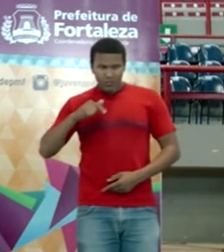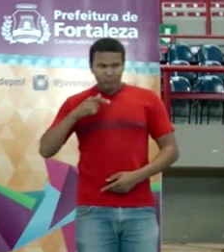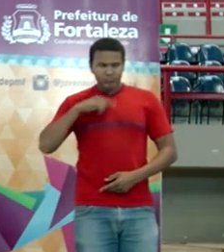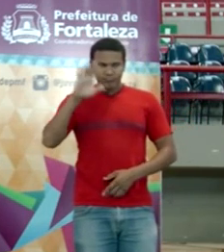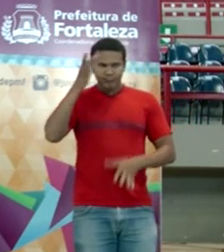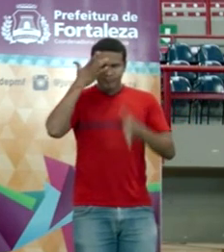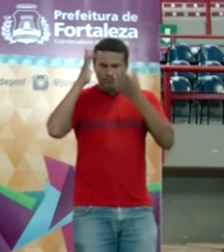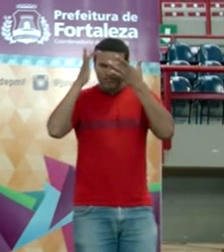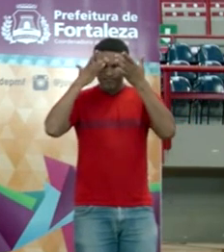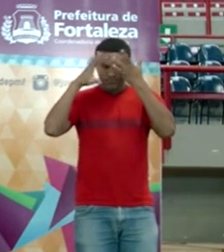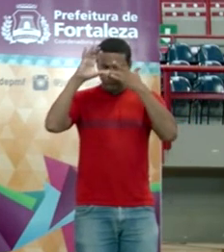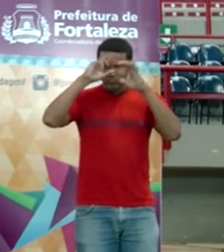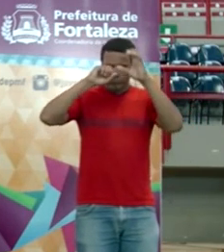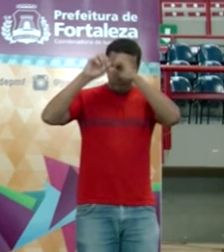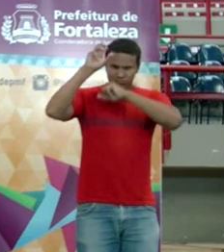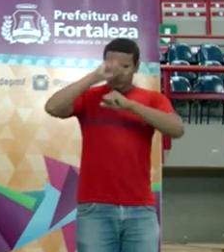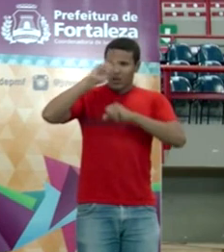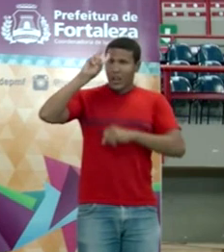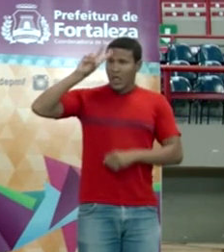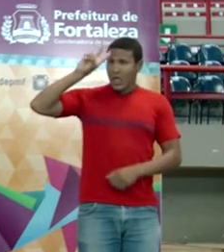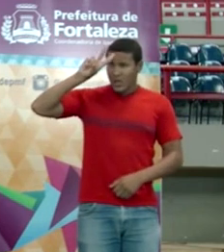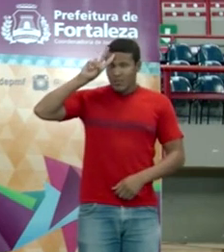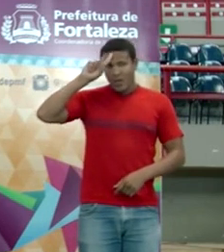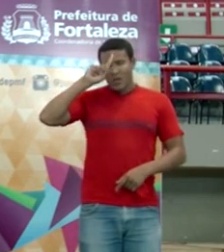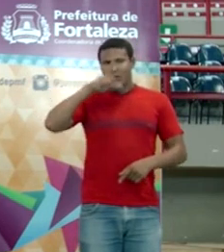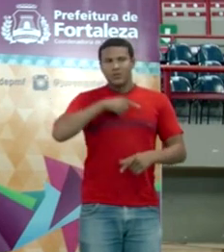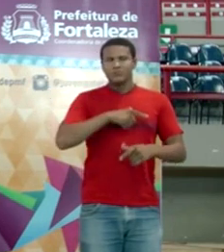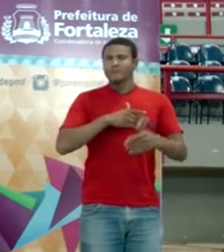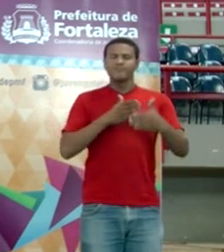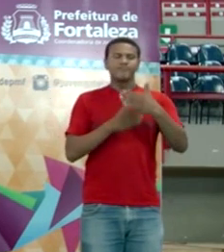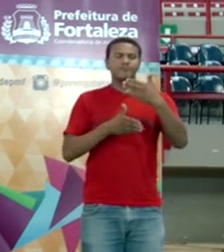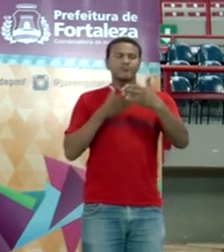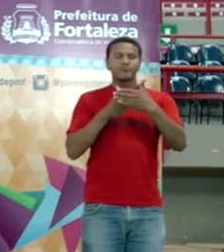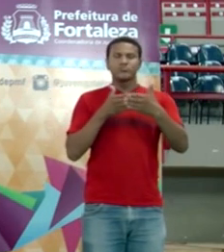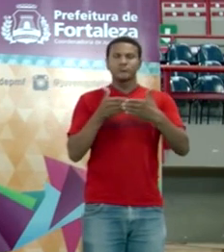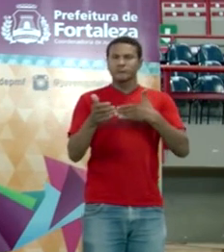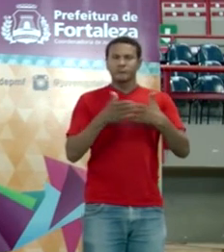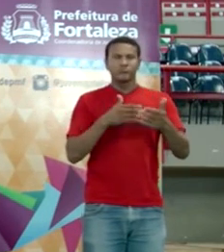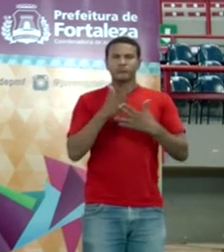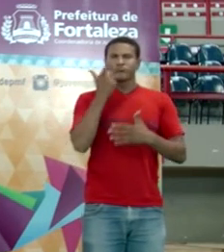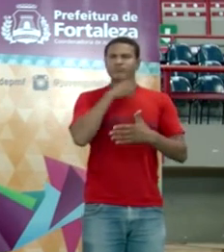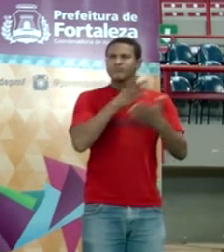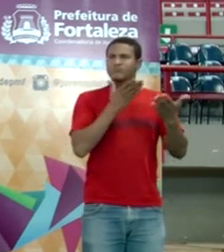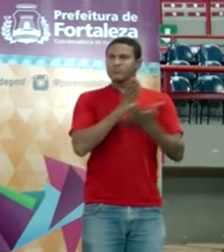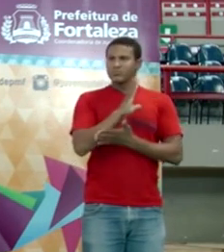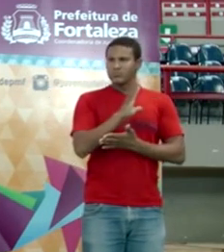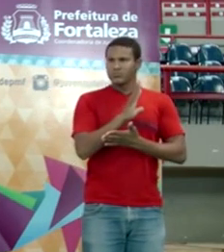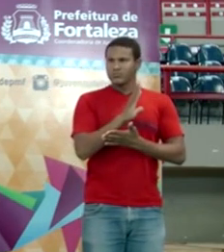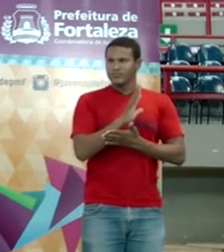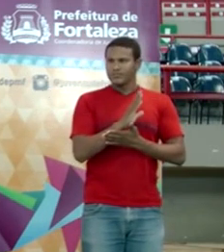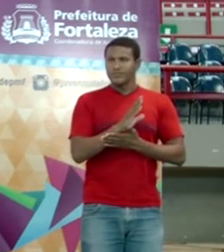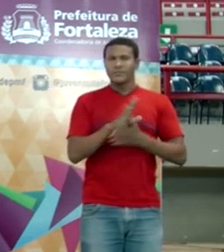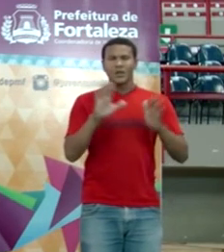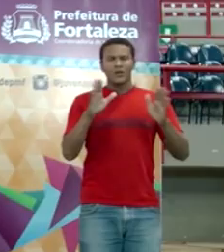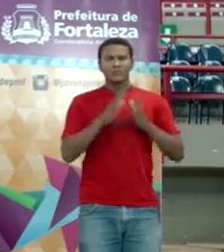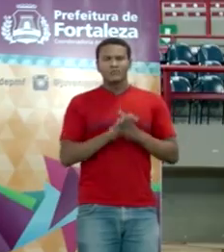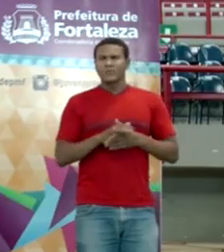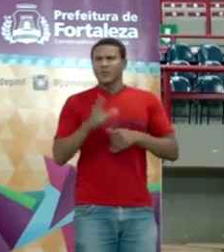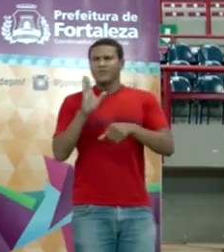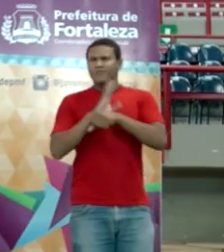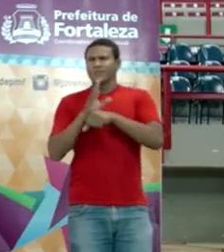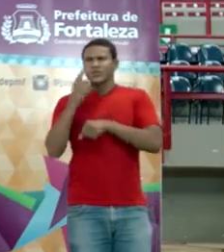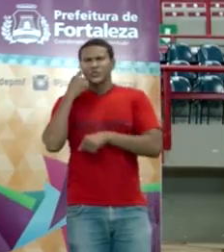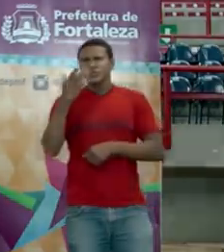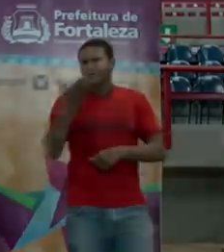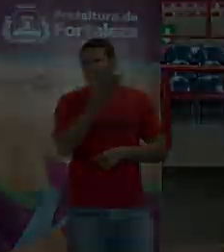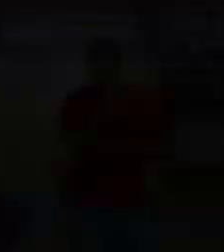vencer qualquer obstáculo. Mas antes, eu vou pedir uma atenção de vocês para um pequeno vídeo, para que a gente possa